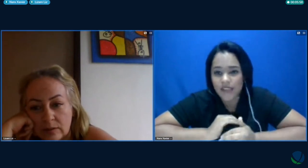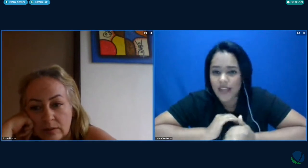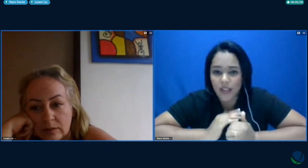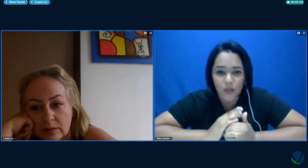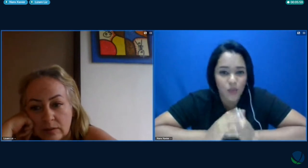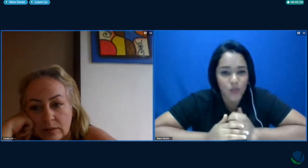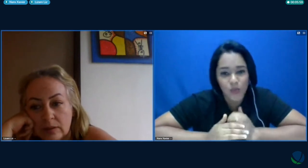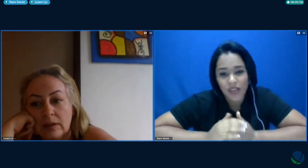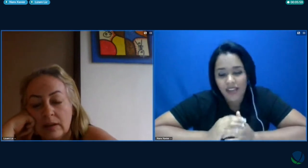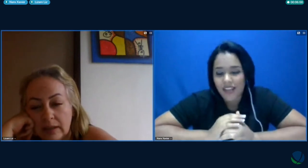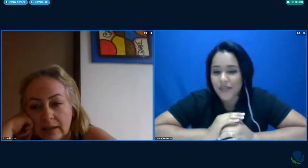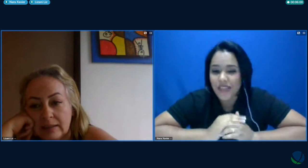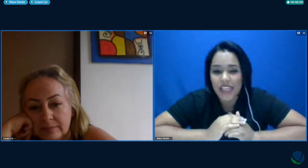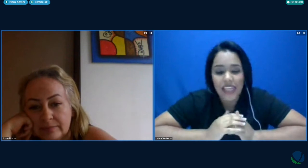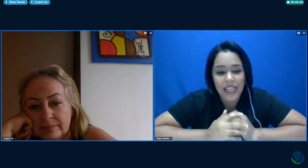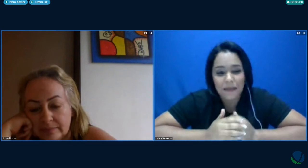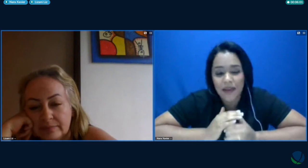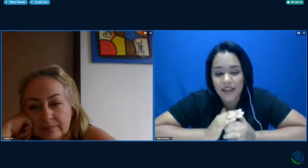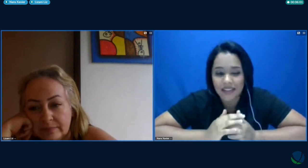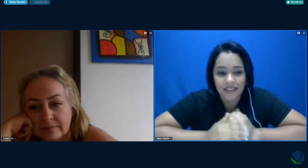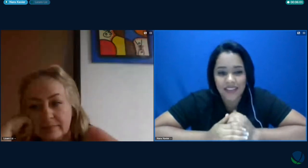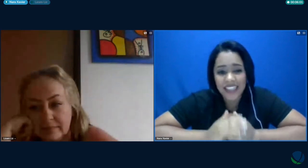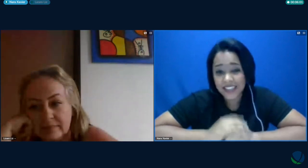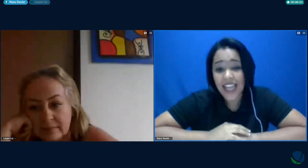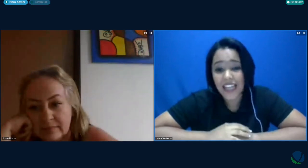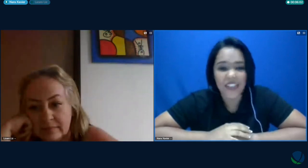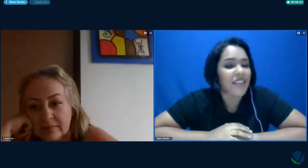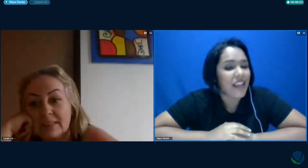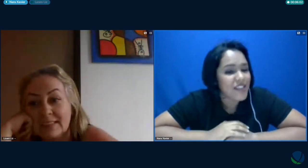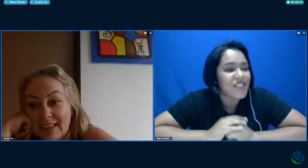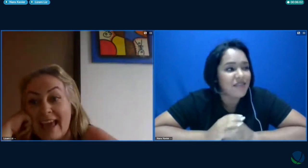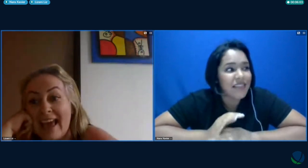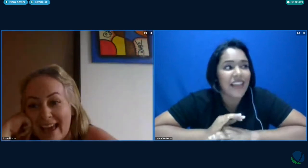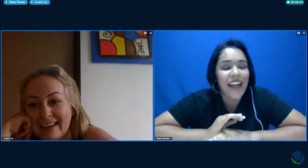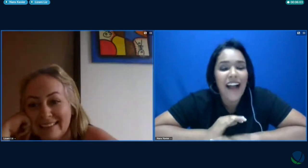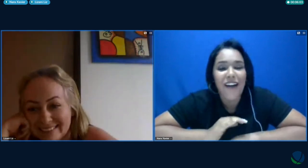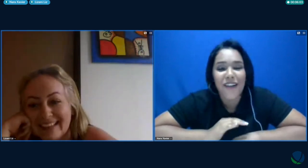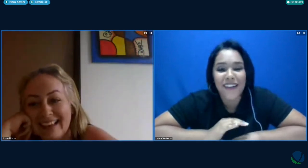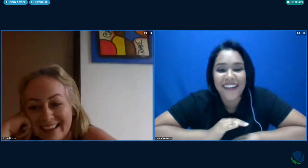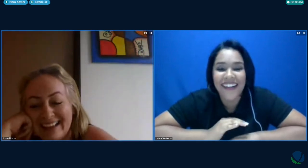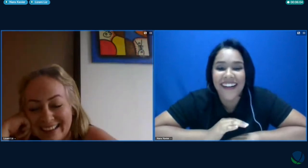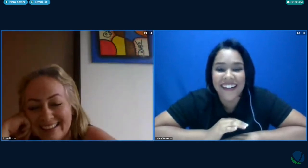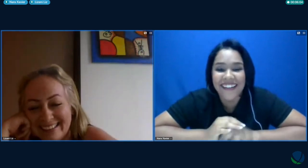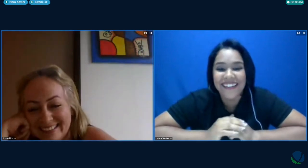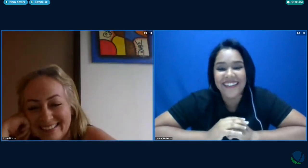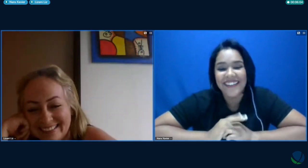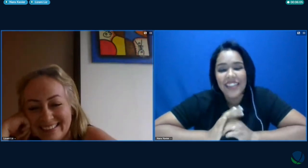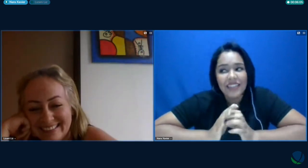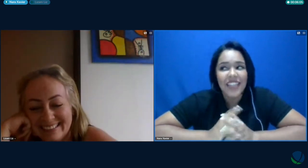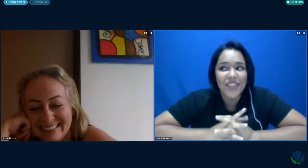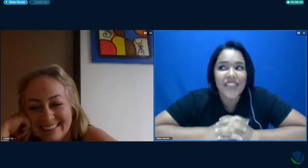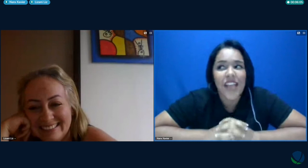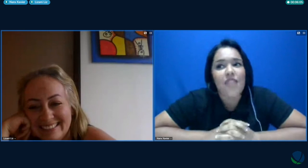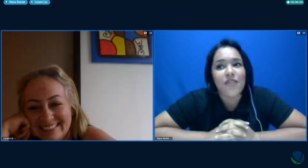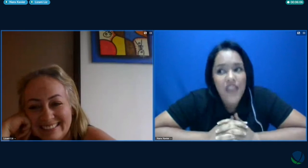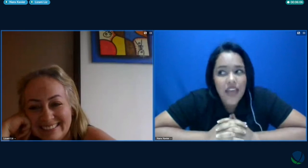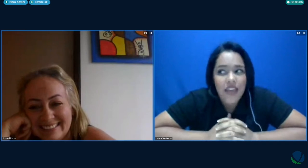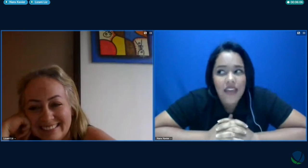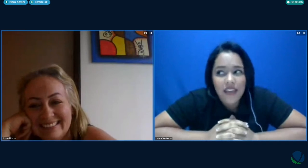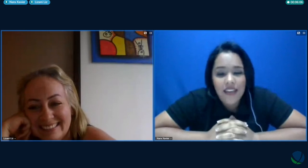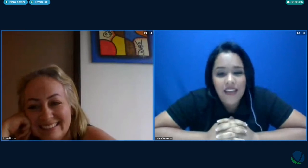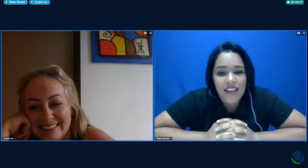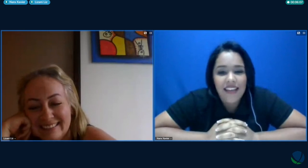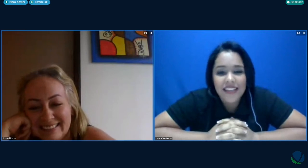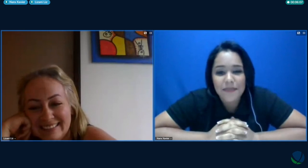ali o orientador, é. Não tem ninguém para assim. O que você acha? Você está achando legal? Você acha que tem a